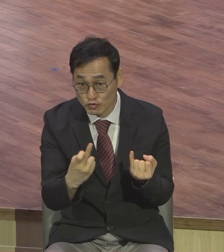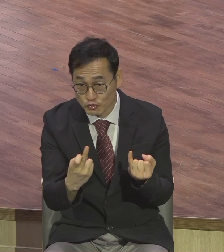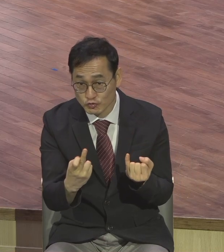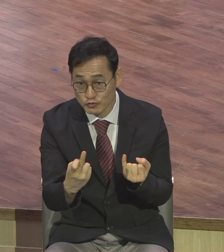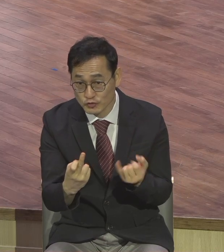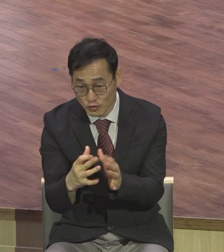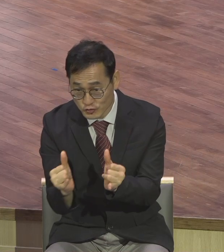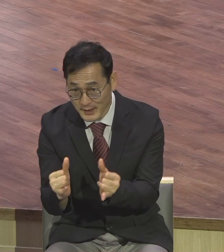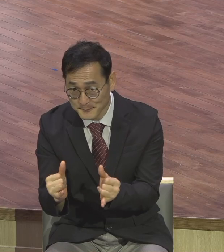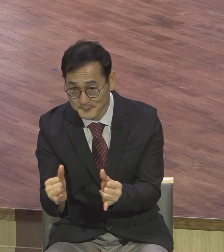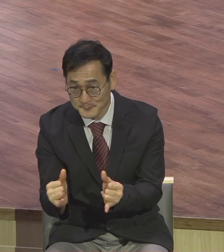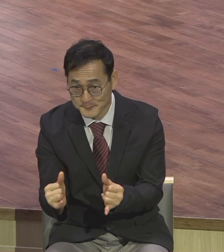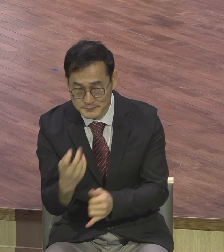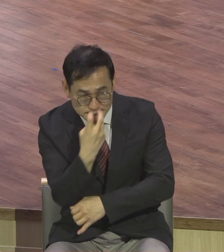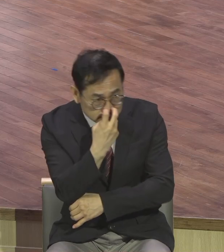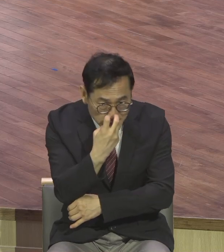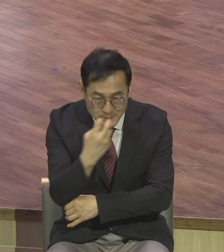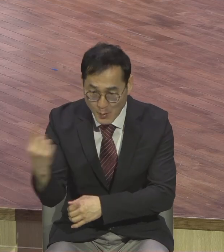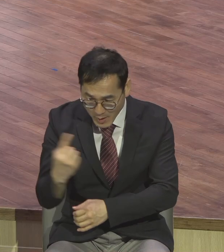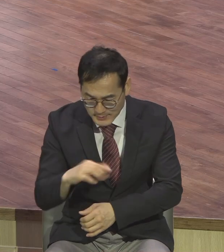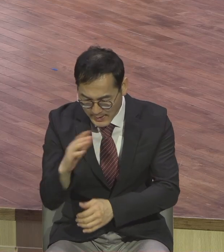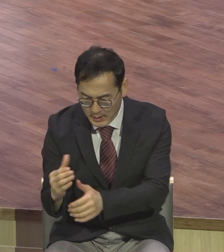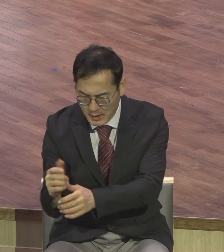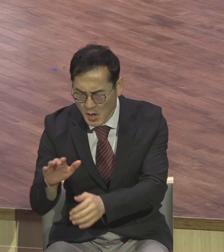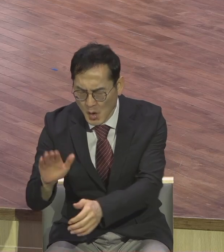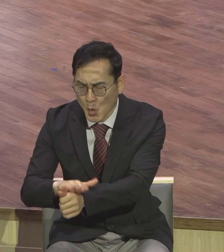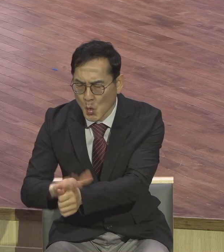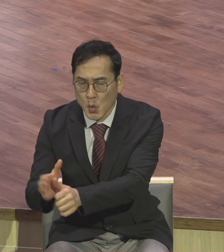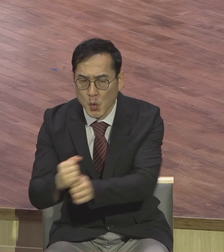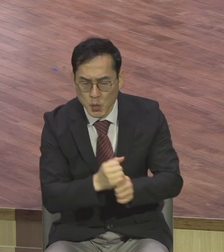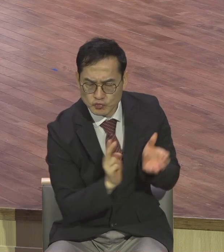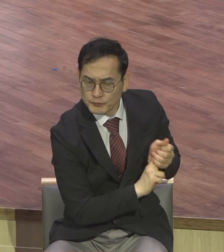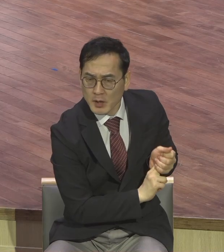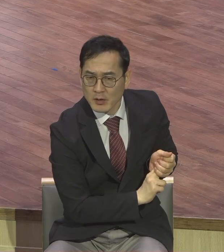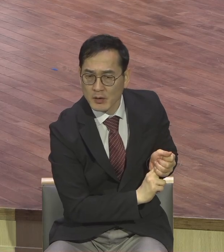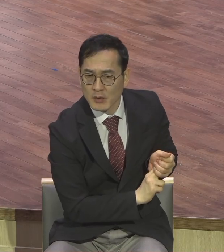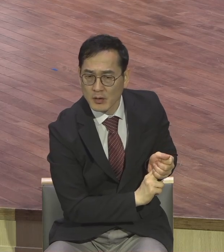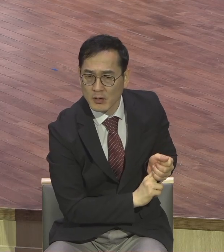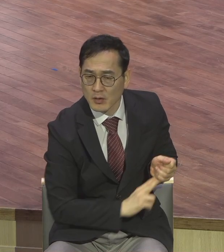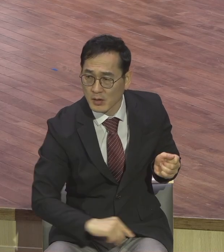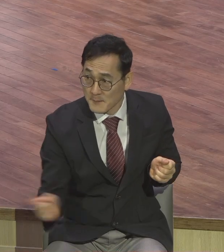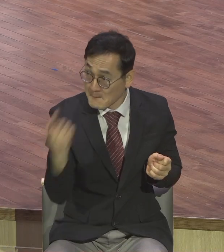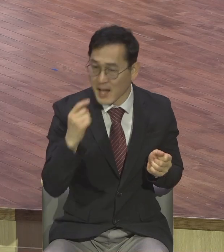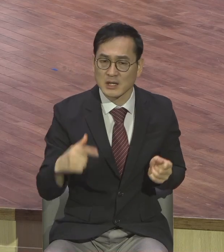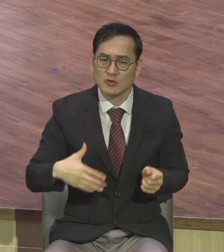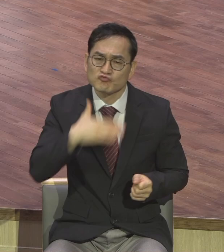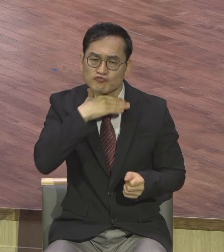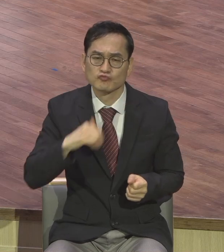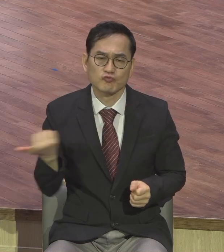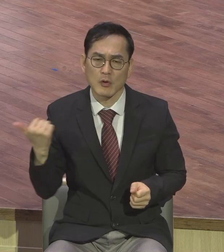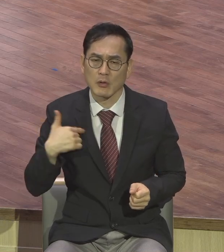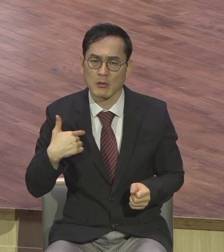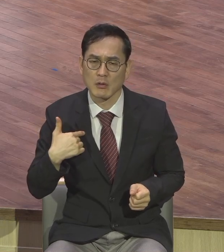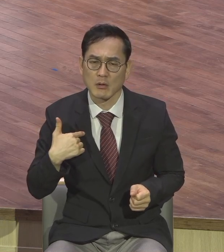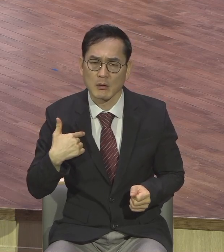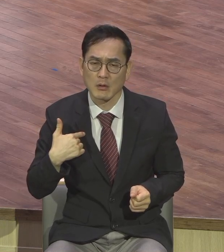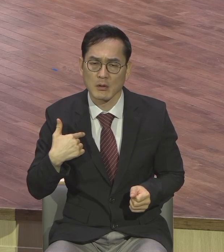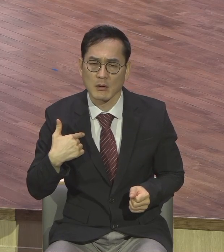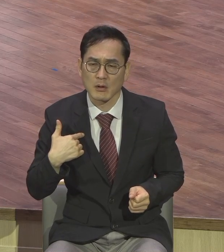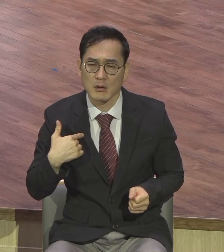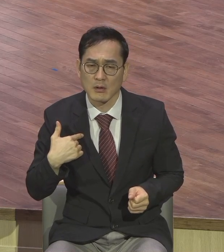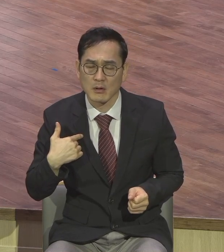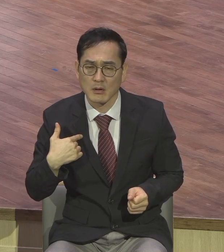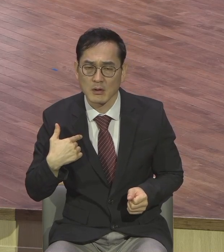뭐 그거는요 그 얼른 보면 별거 아닌 것 같은데 생명건 결단이었거든. 그러니까 예수님의 조상이